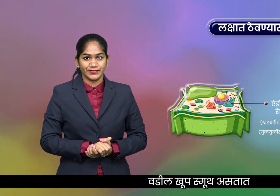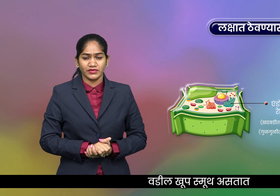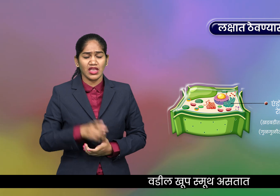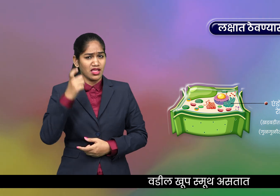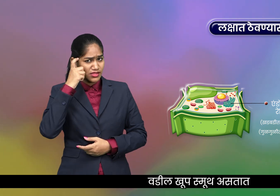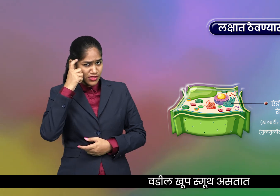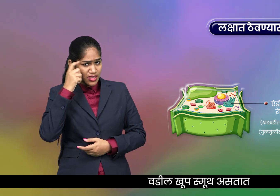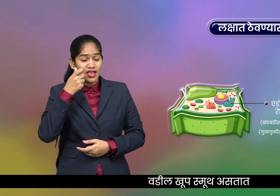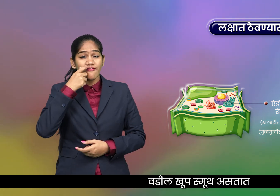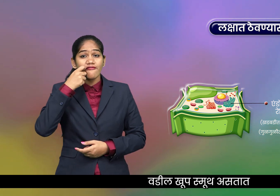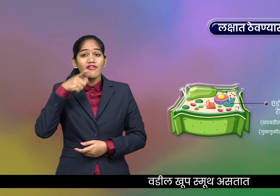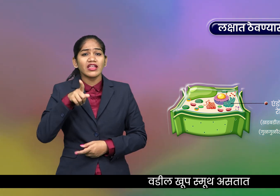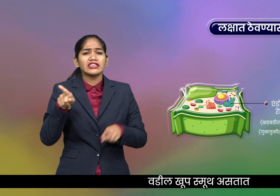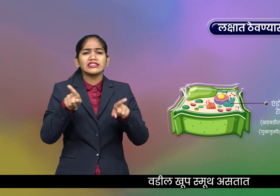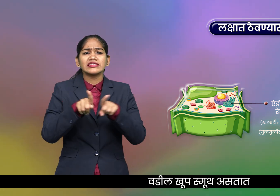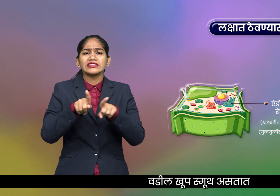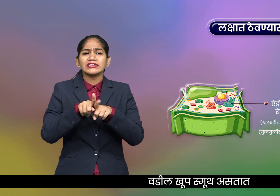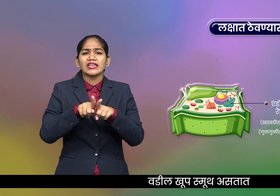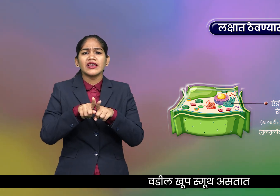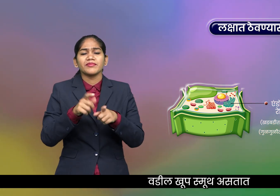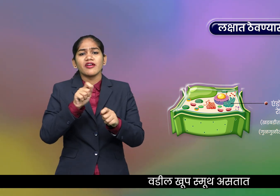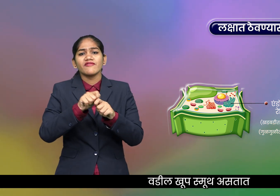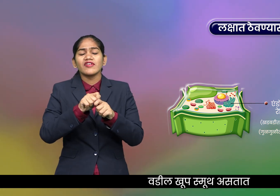वडील खूप स्मूथ असतात.